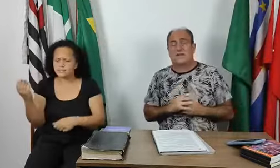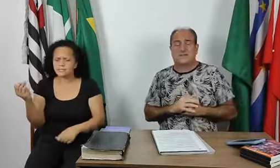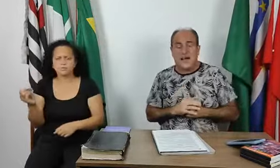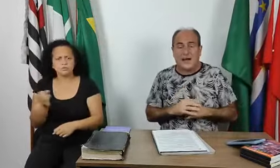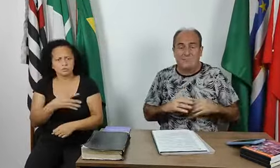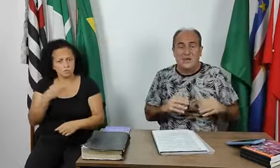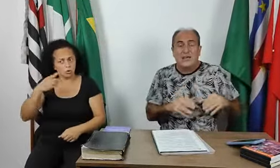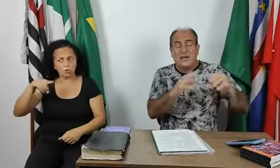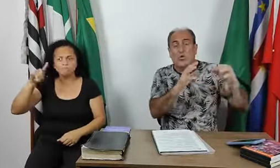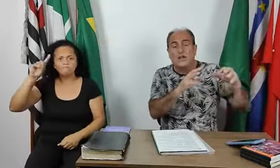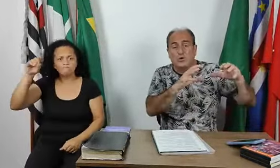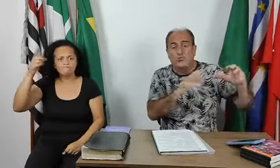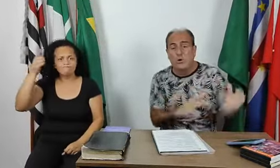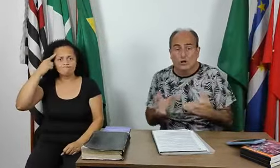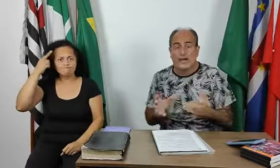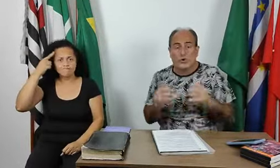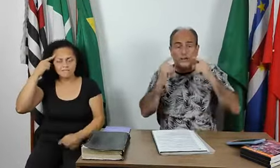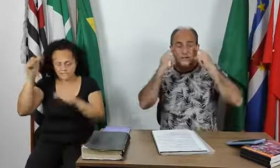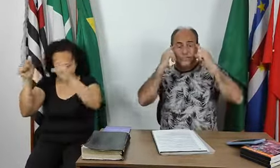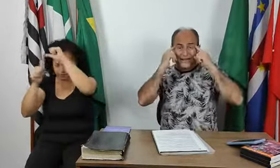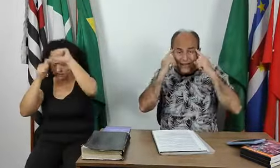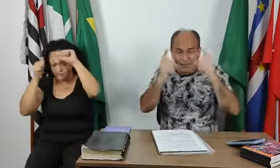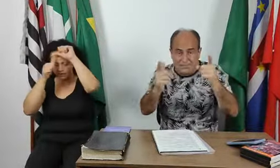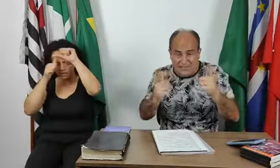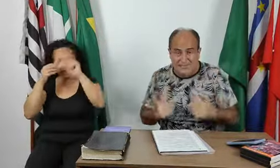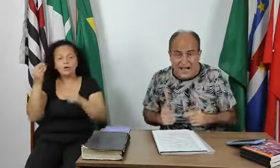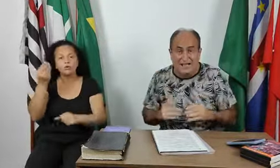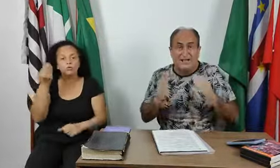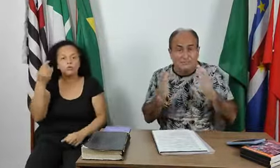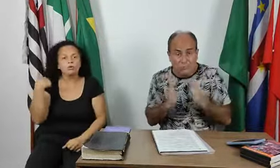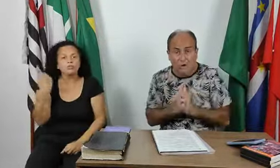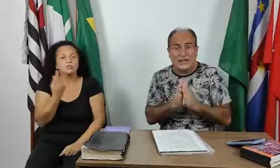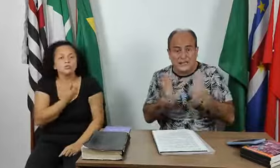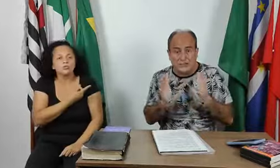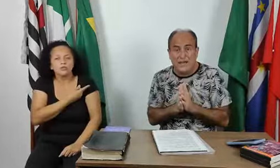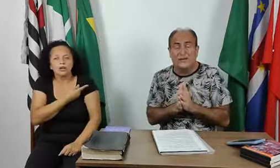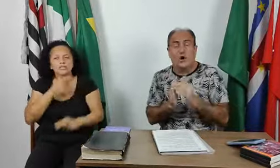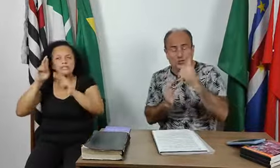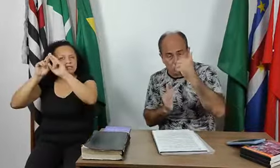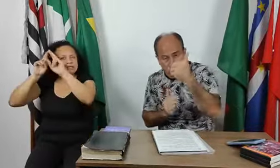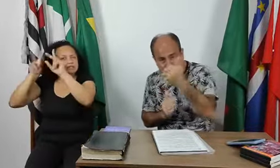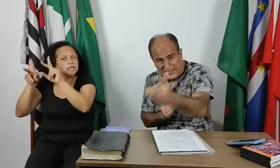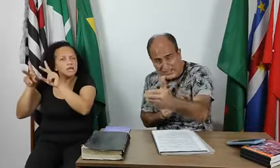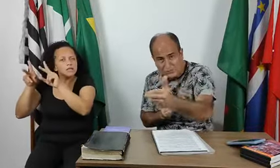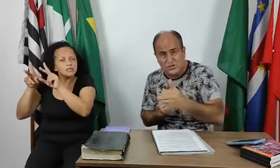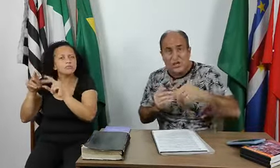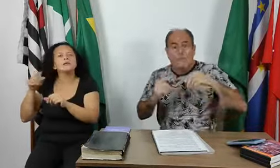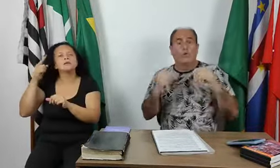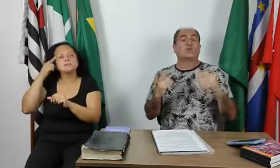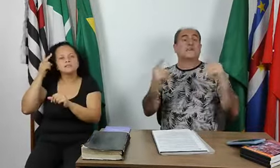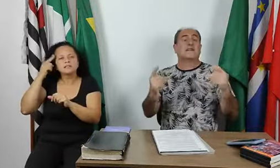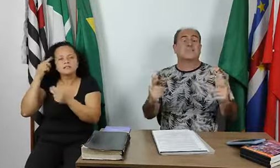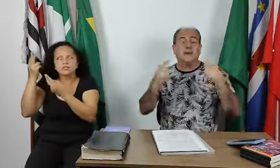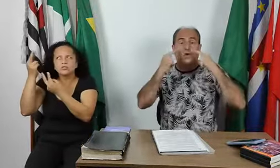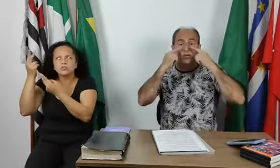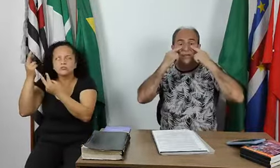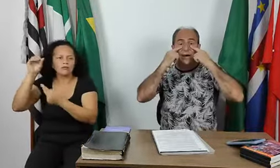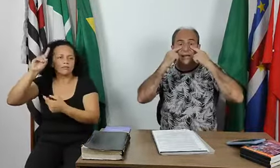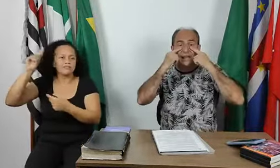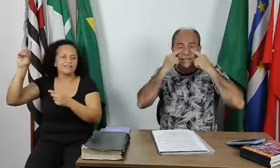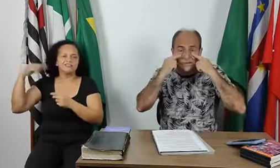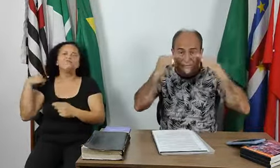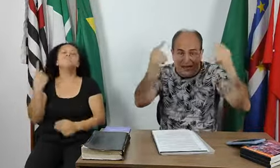na nossa maneira de pensar. E quando muda a nossa maneira de pensar, muda também nossos conceitos, muda também